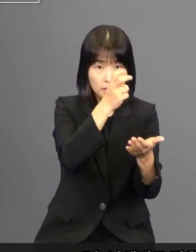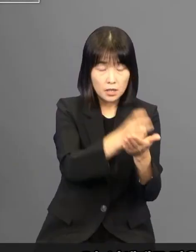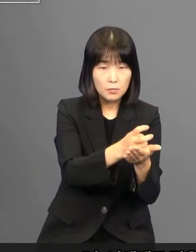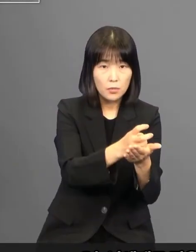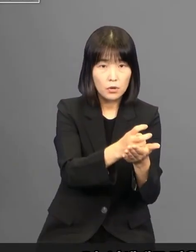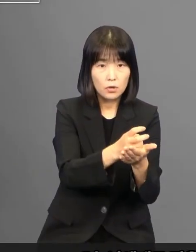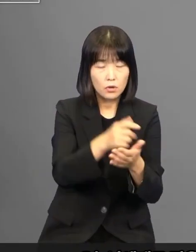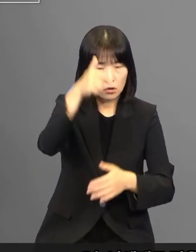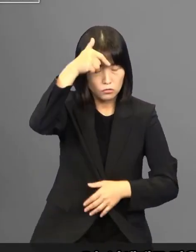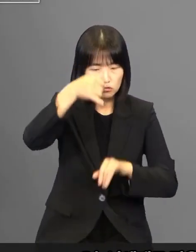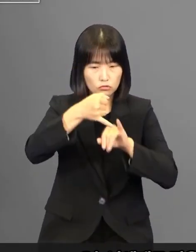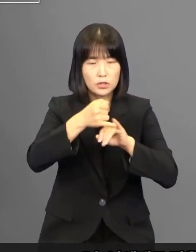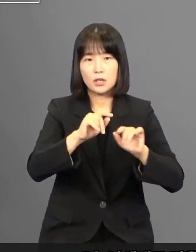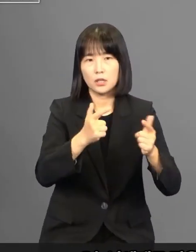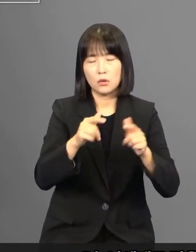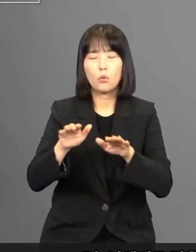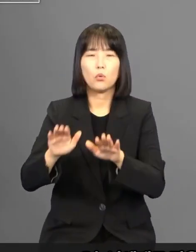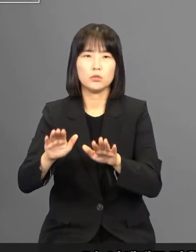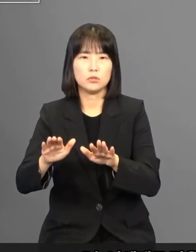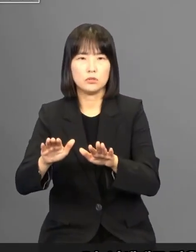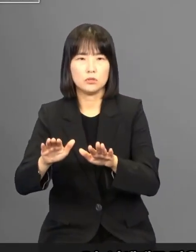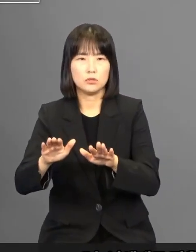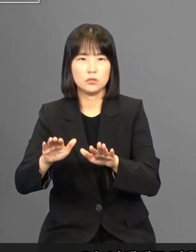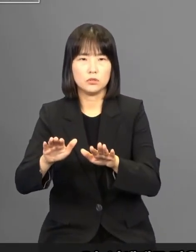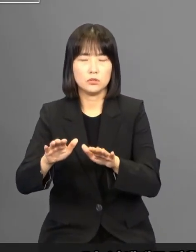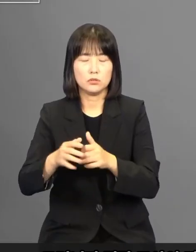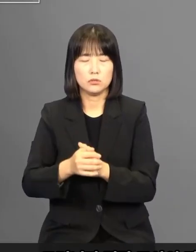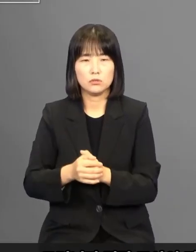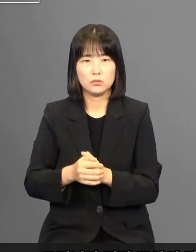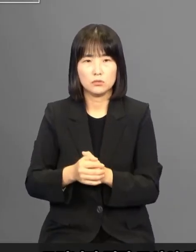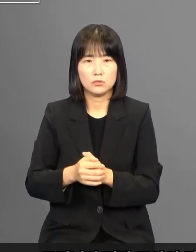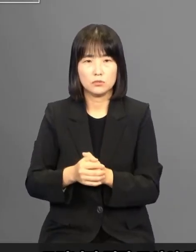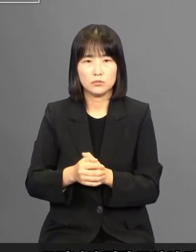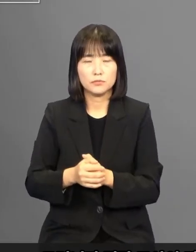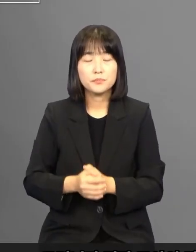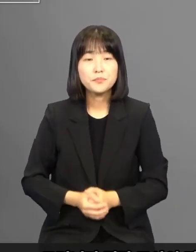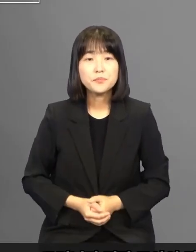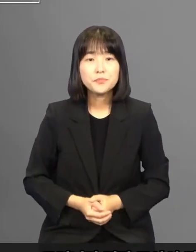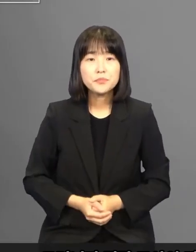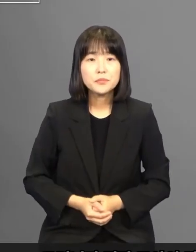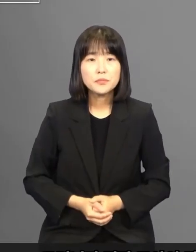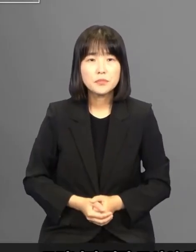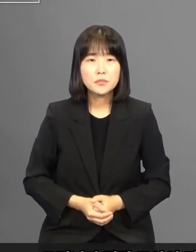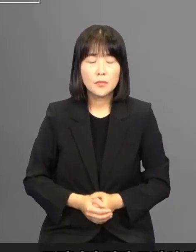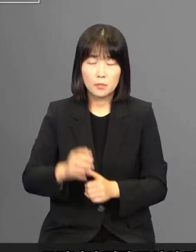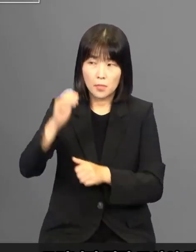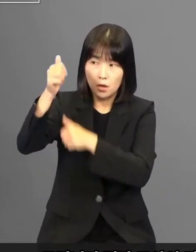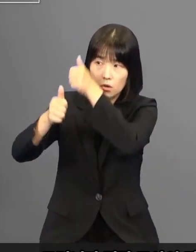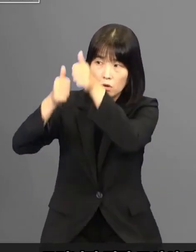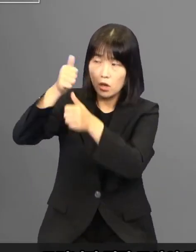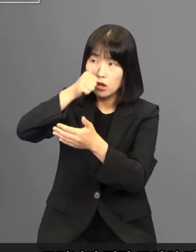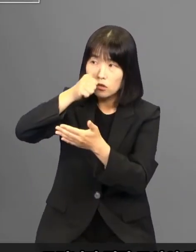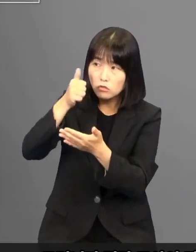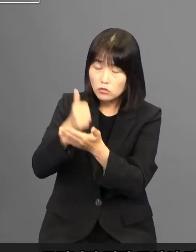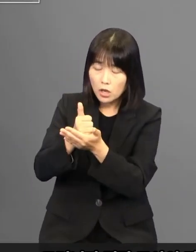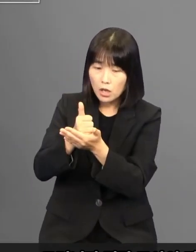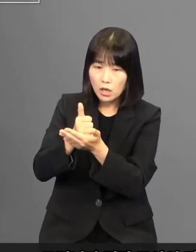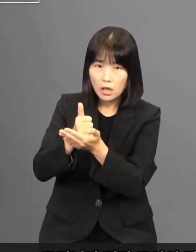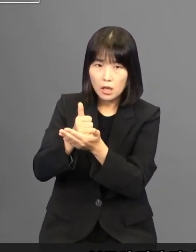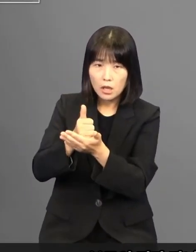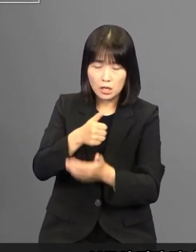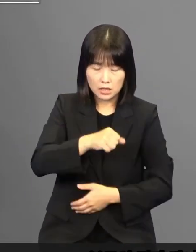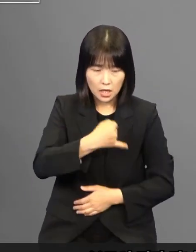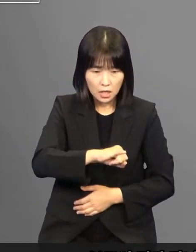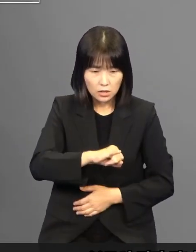아니라 오늘날에게도 적용되는 말씀이 아니겠습니까? 자, 그러니까 정말 조상의 죄가 자녀들에게도 영향을